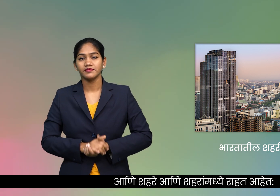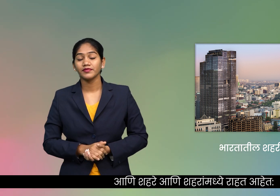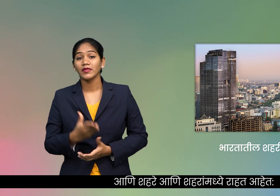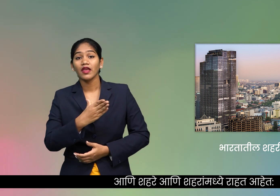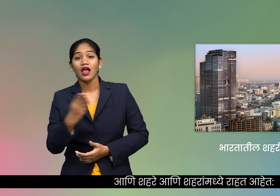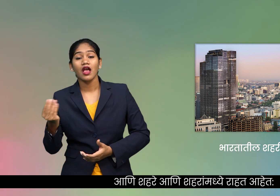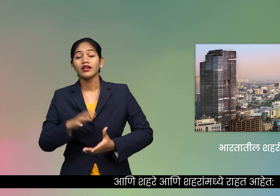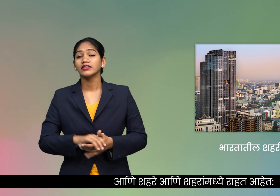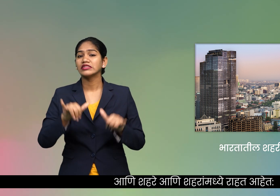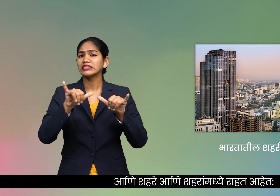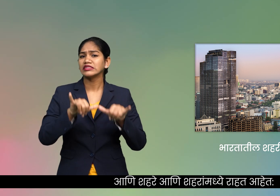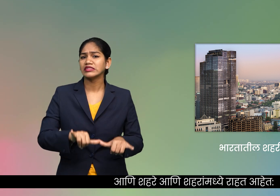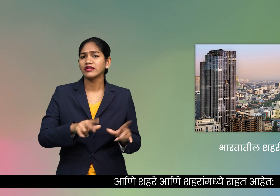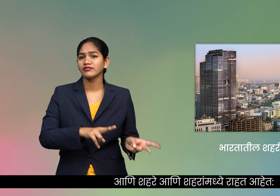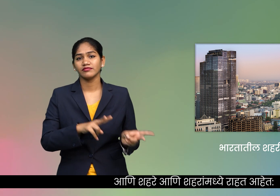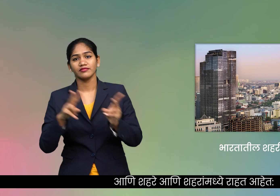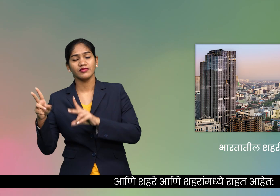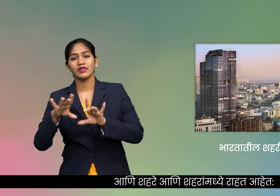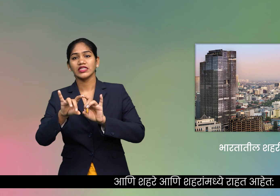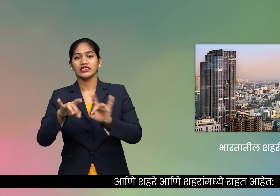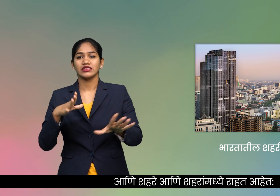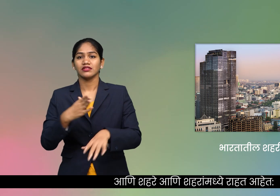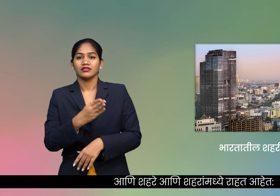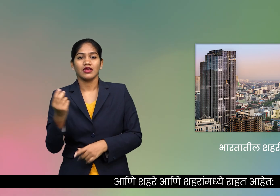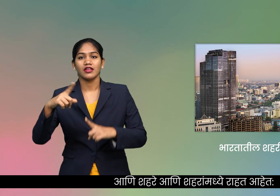आणि शहरे आणि शहरांमध्ये राहत आहेत.